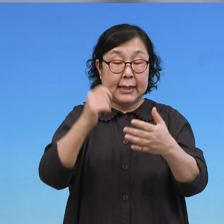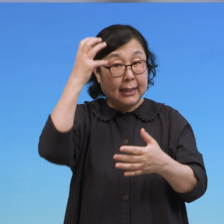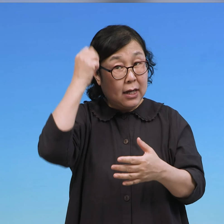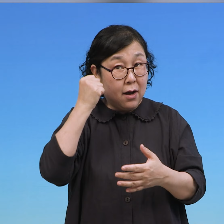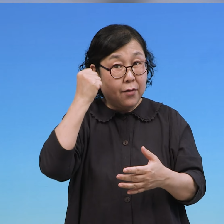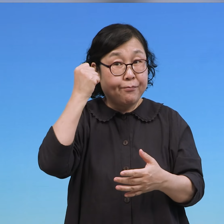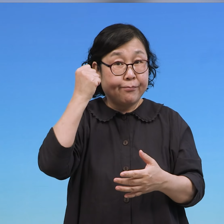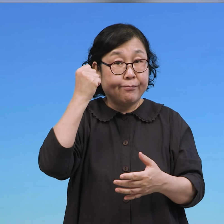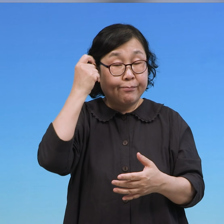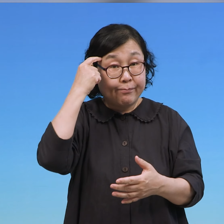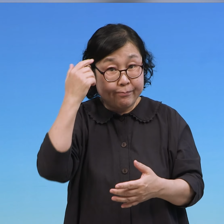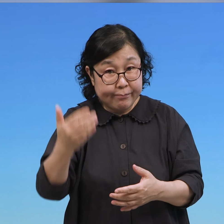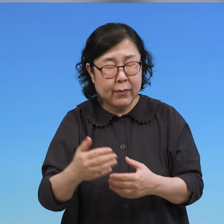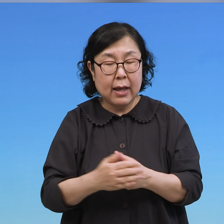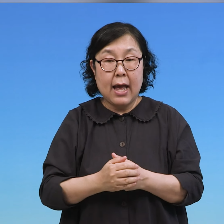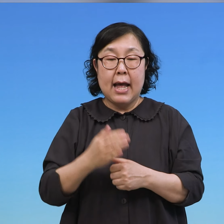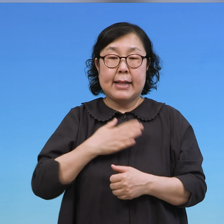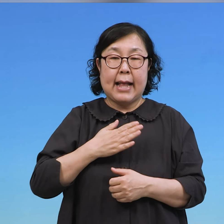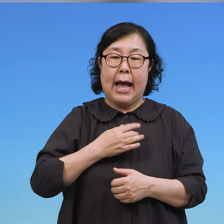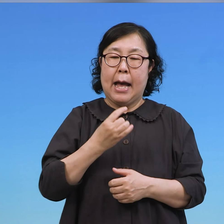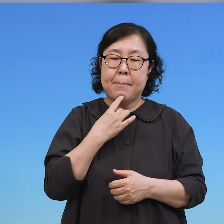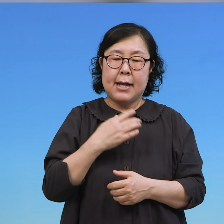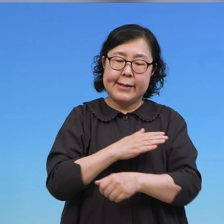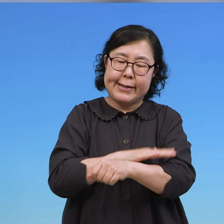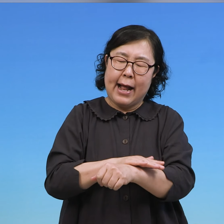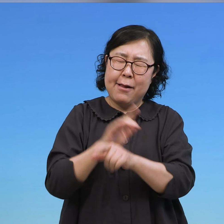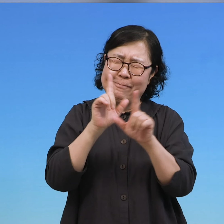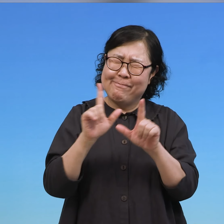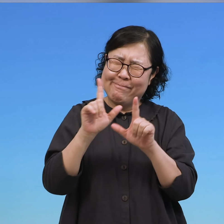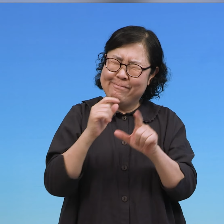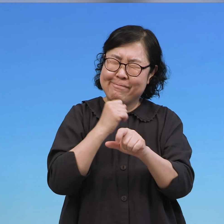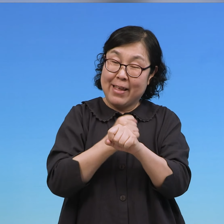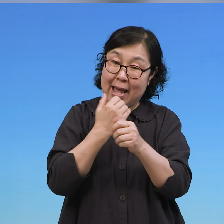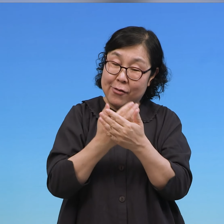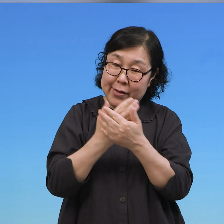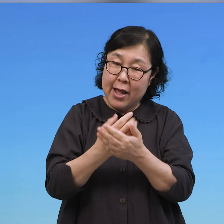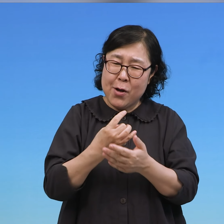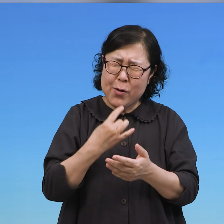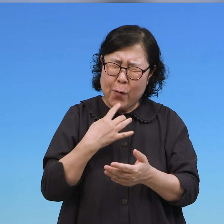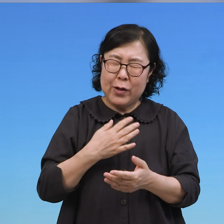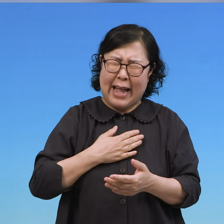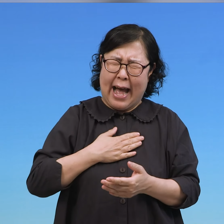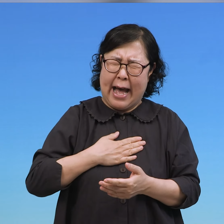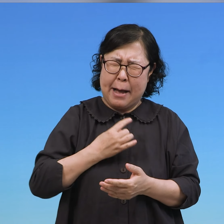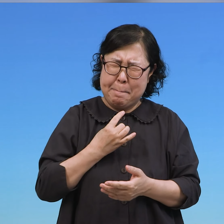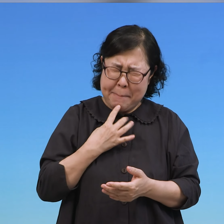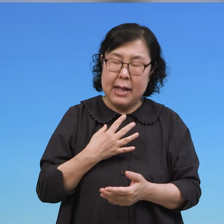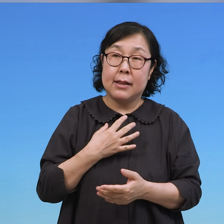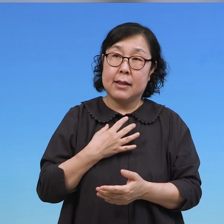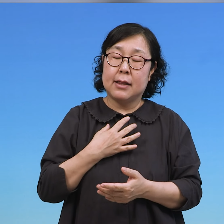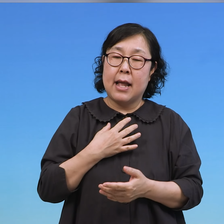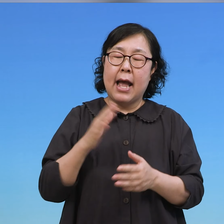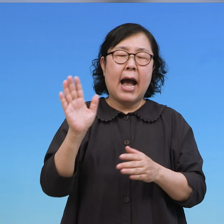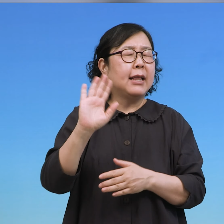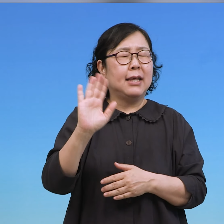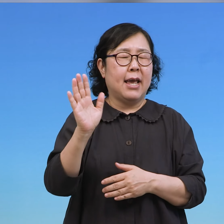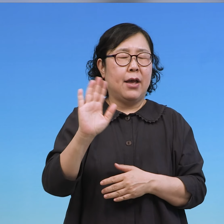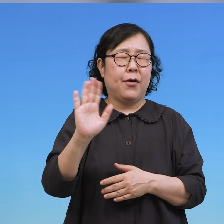나만 잘되게 해주세요. 꼭 나만. 이런 가치관을 갖고 살도록 강요하는 이 세상에서 그게